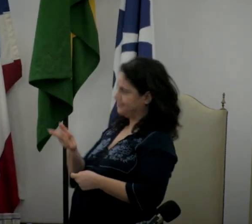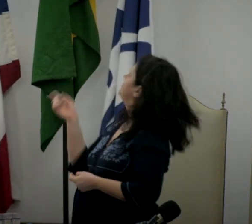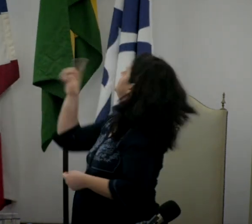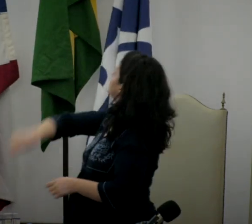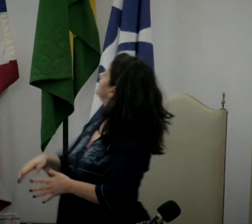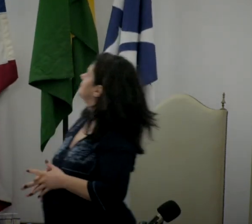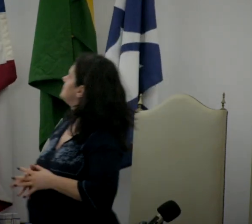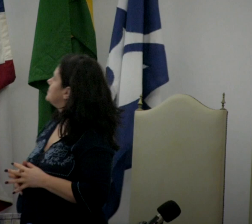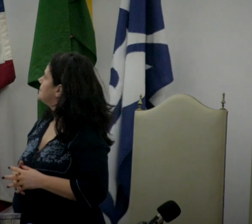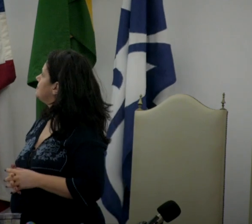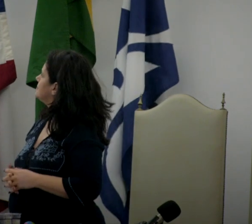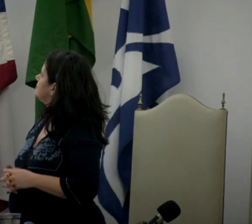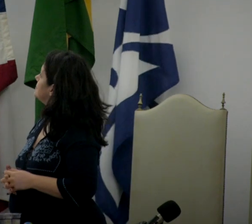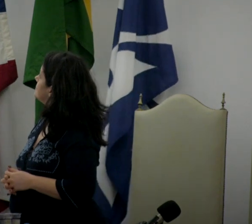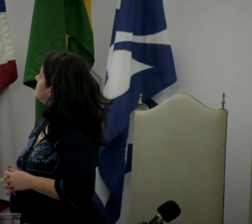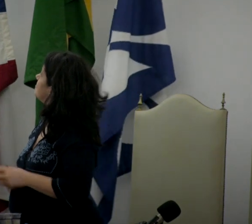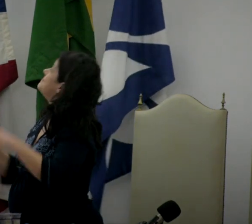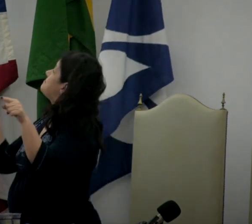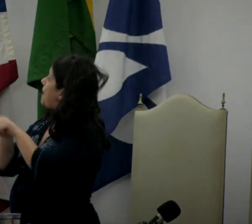essas pesquisas. Próximo.